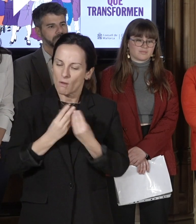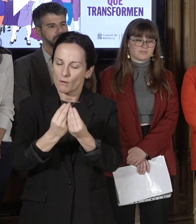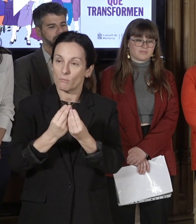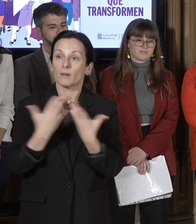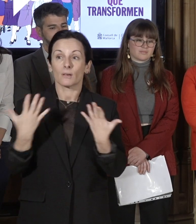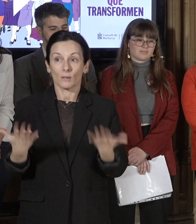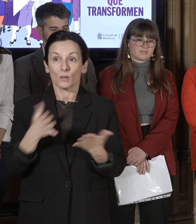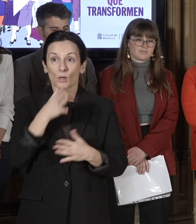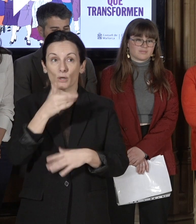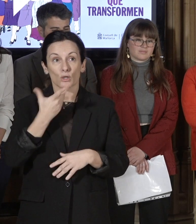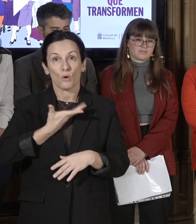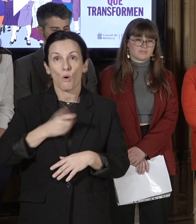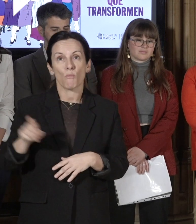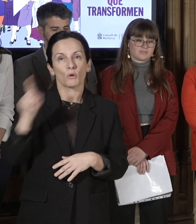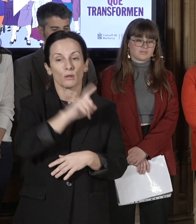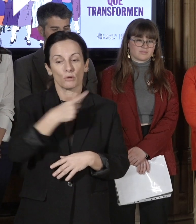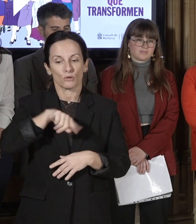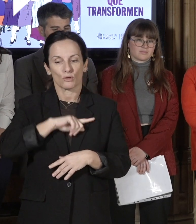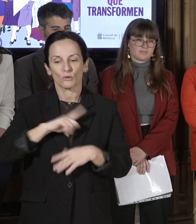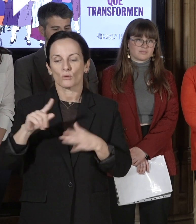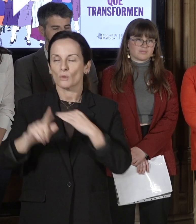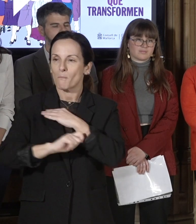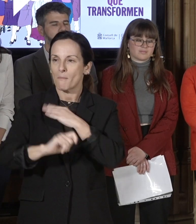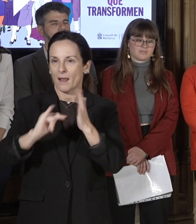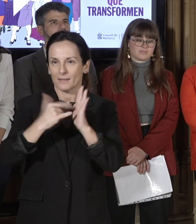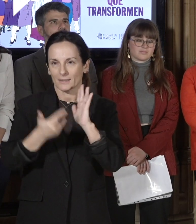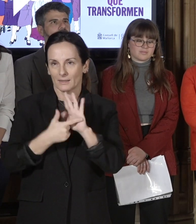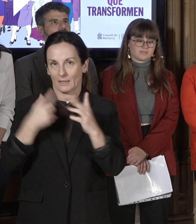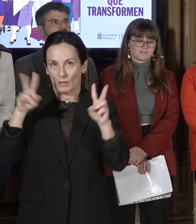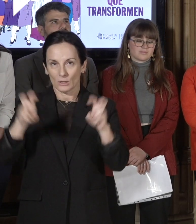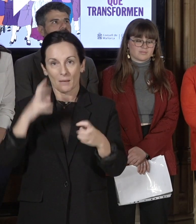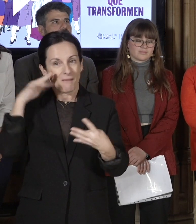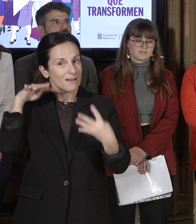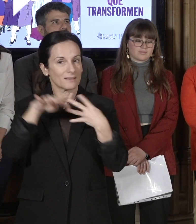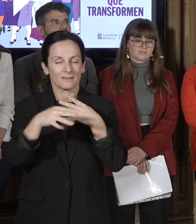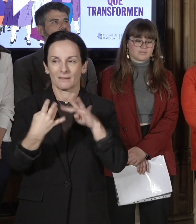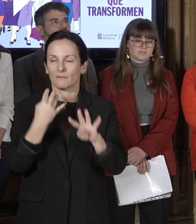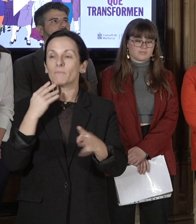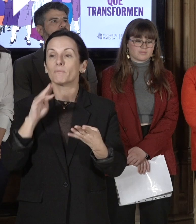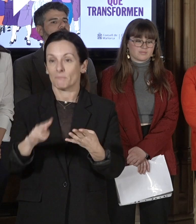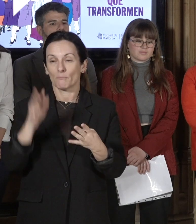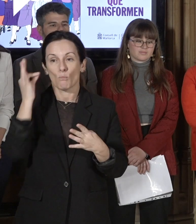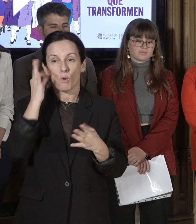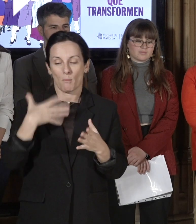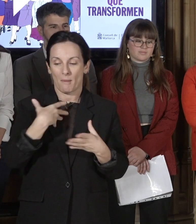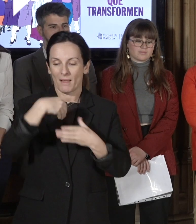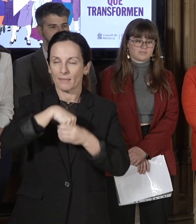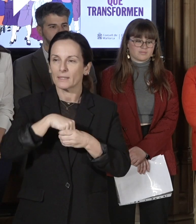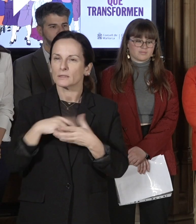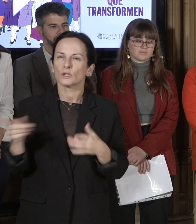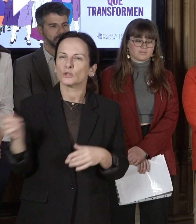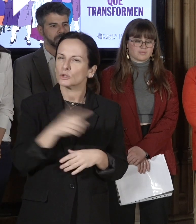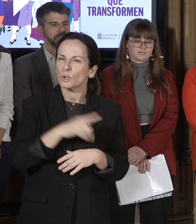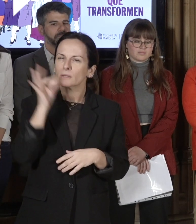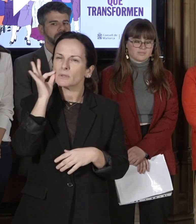participatiu d'igualtat que incorpori la mirada interseccional, incentivant la corresponsabilitat de totes les persones, indistintament del